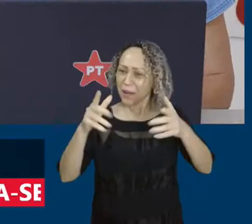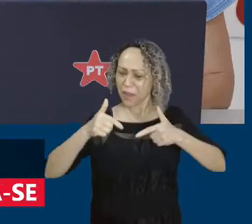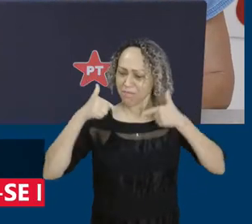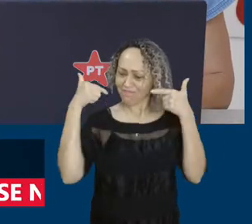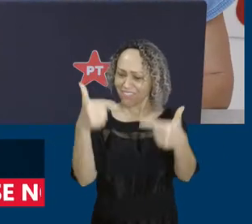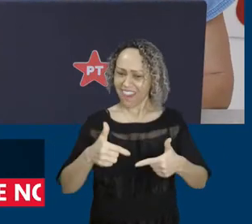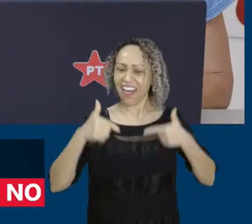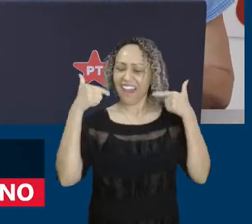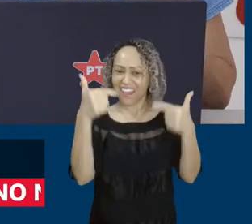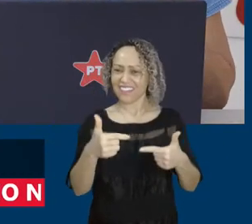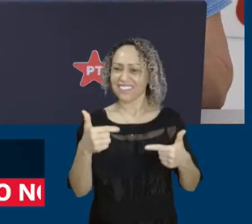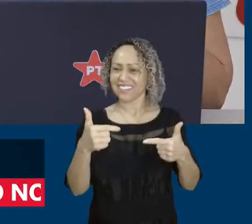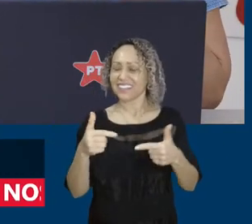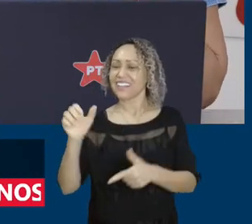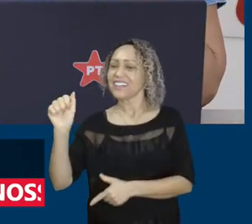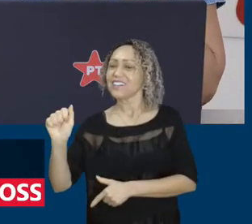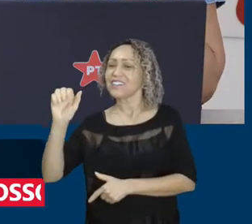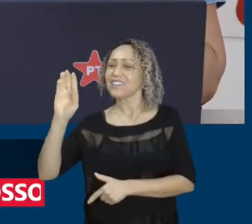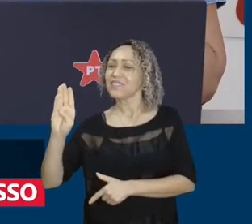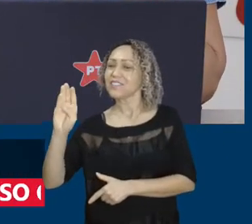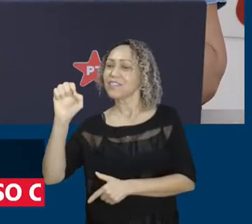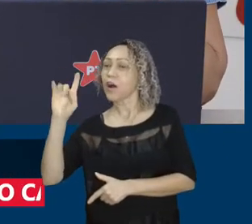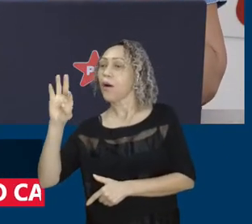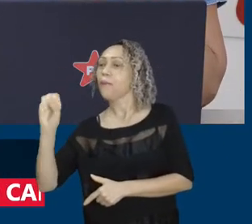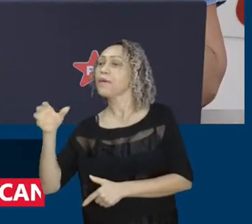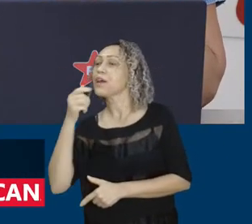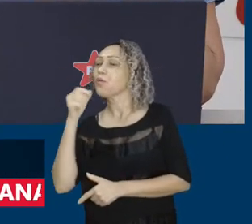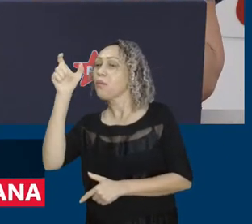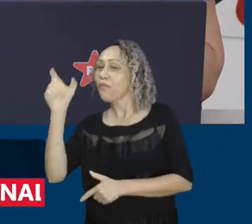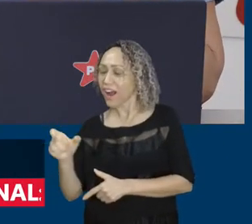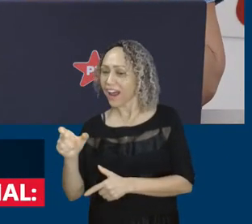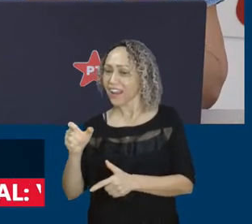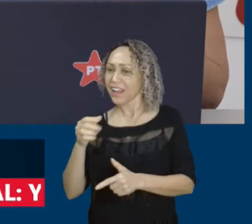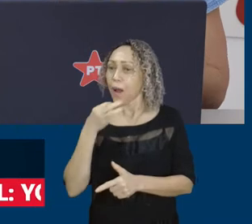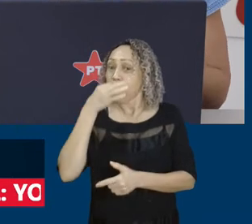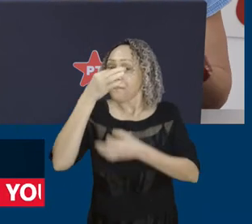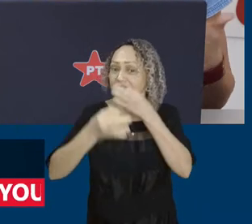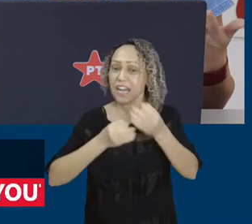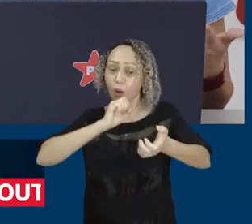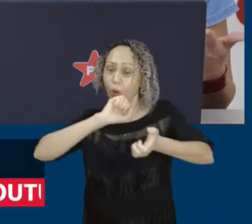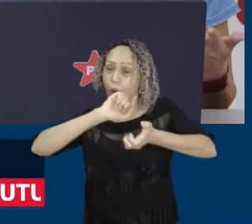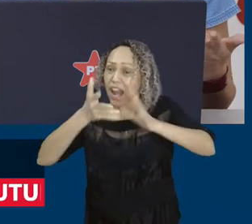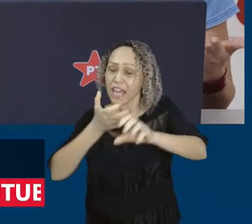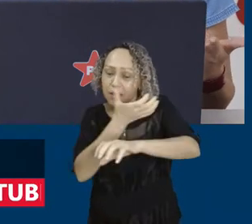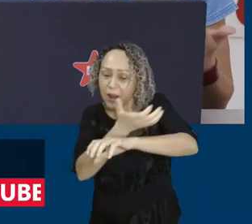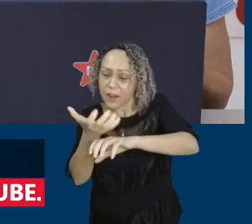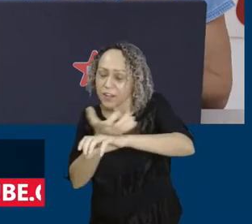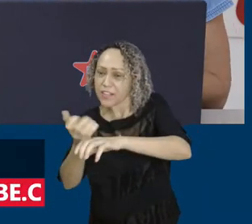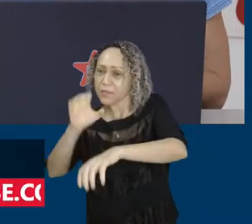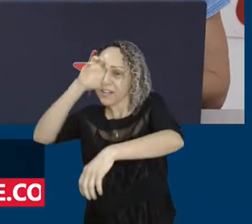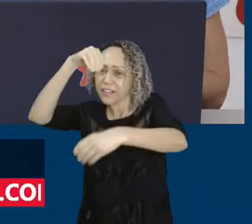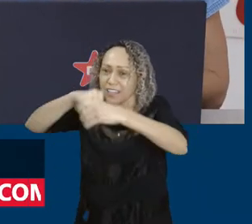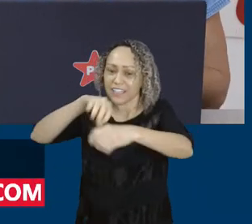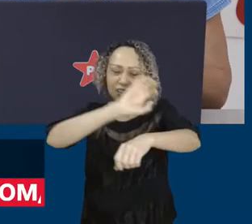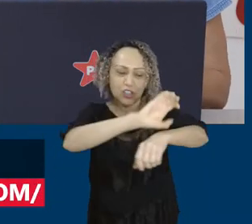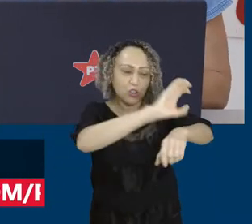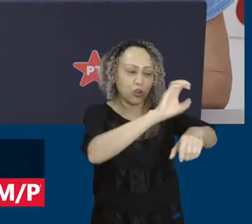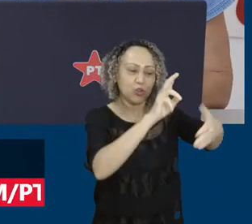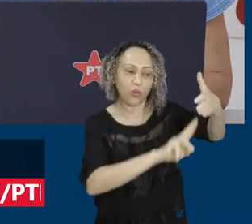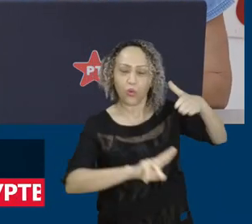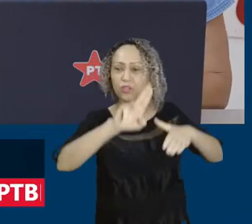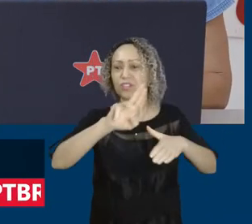luta. O Alberto Quiron, ele sugere aqui Libras como disciplina em todos os cursos